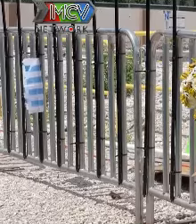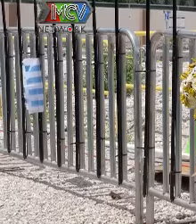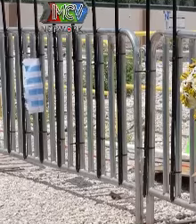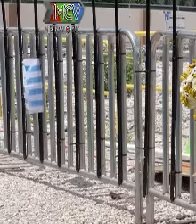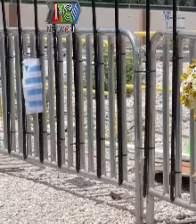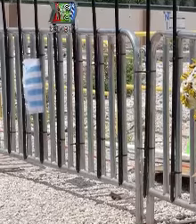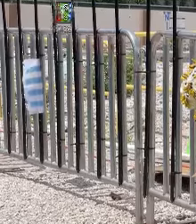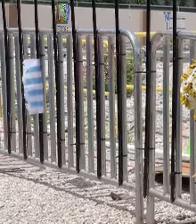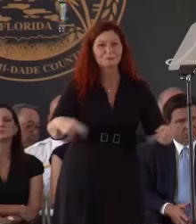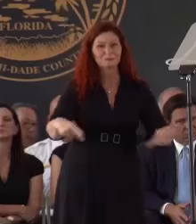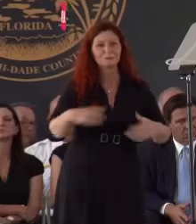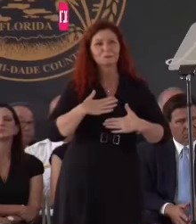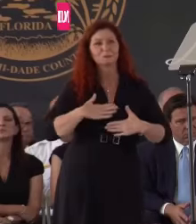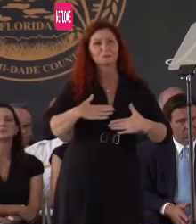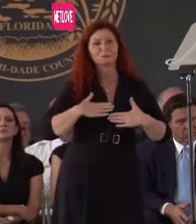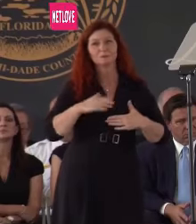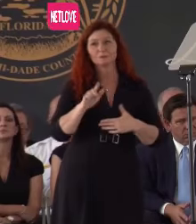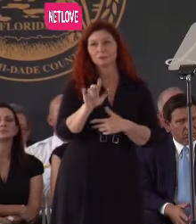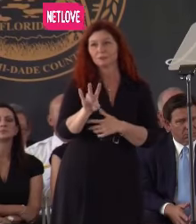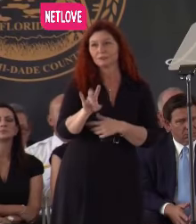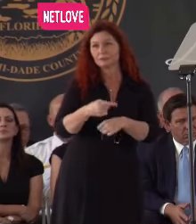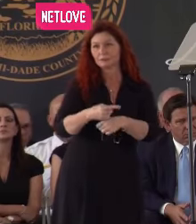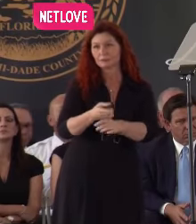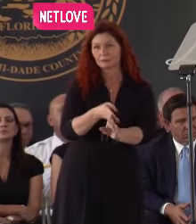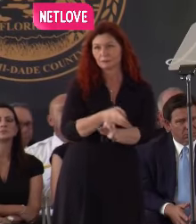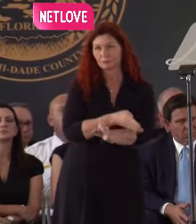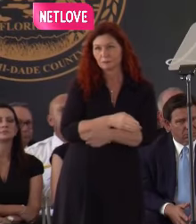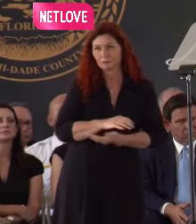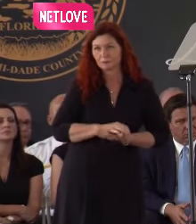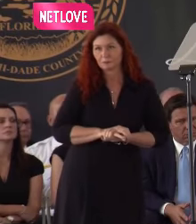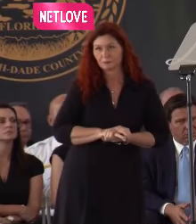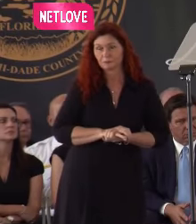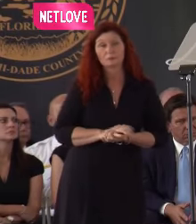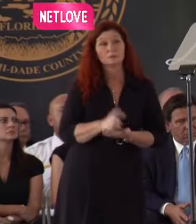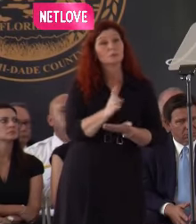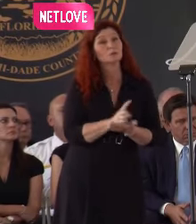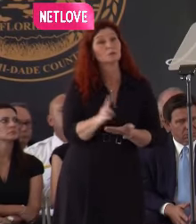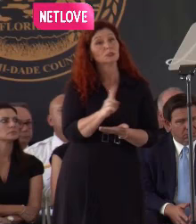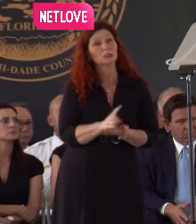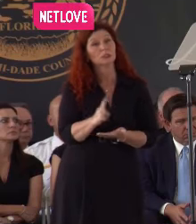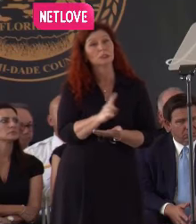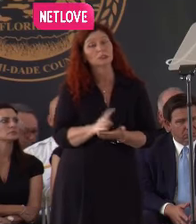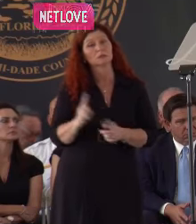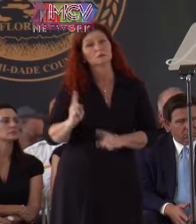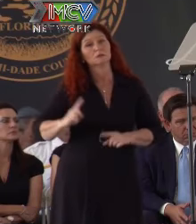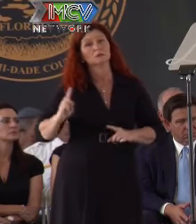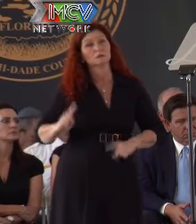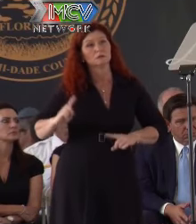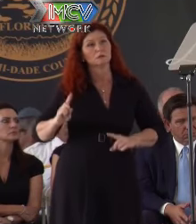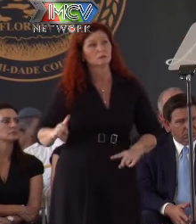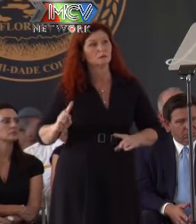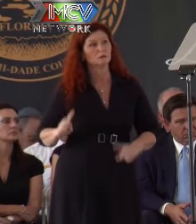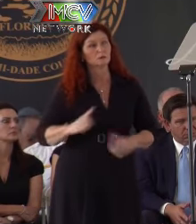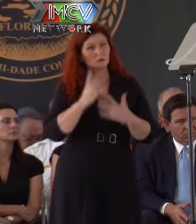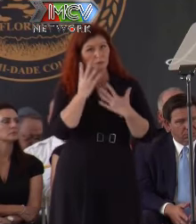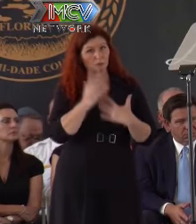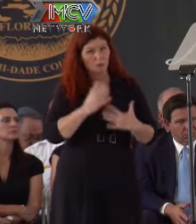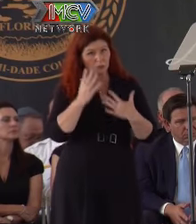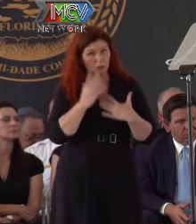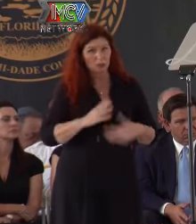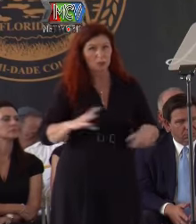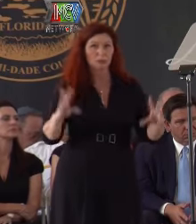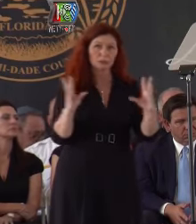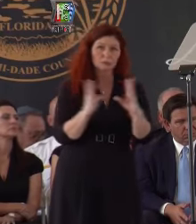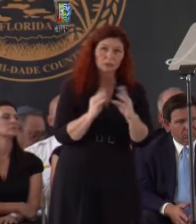chỉ còn lại là đống đổ nát. Sự đổ nát này như cả mất mát lẫn về vật chất và tinh thần đối với những gia đình may mắn sống sót.